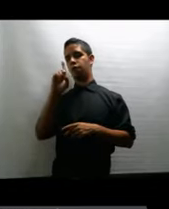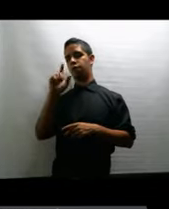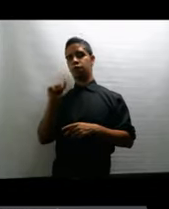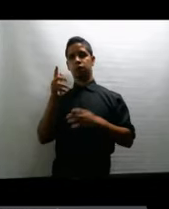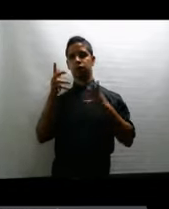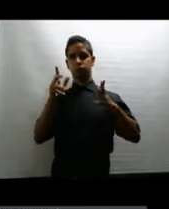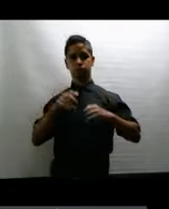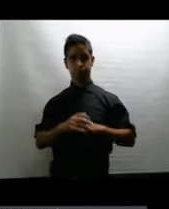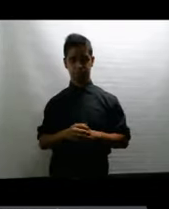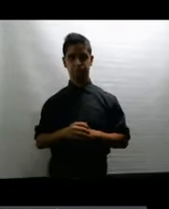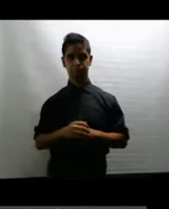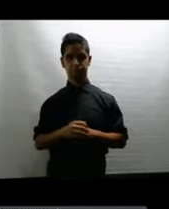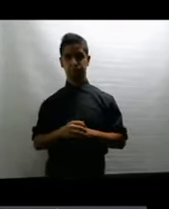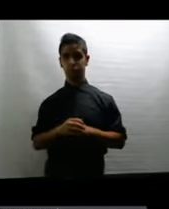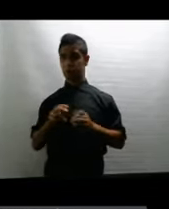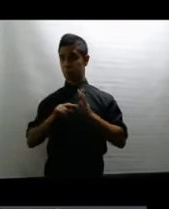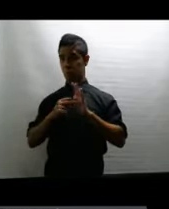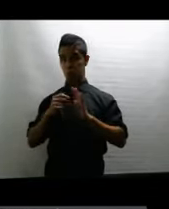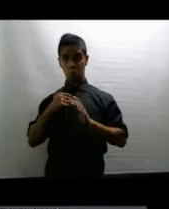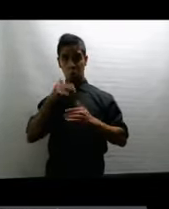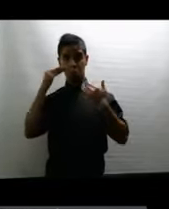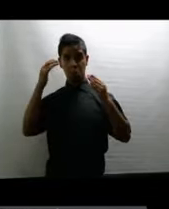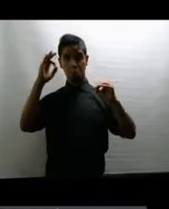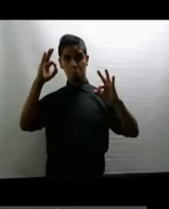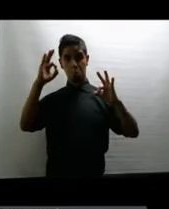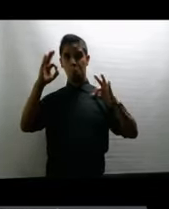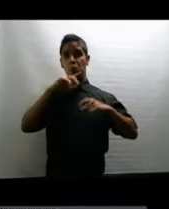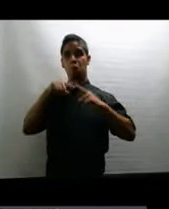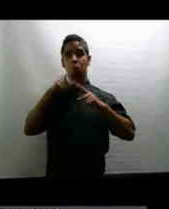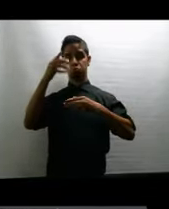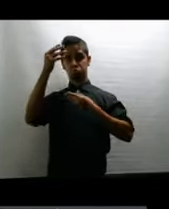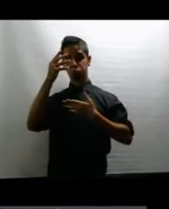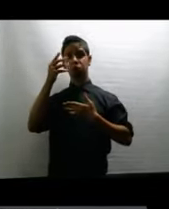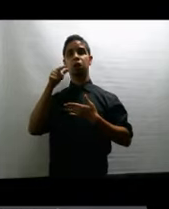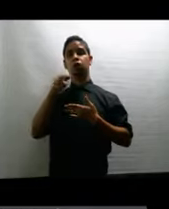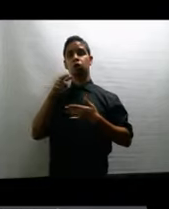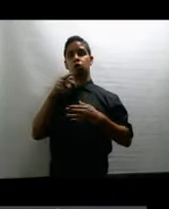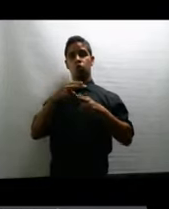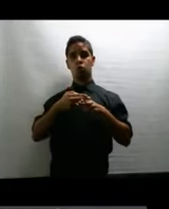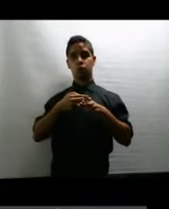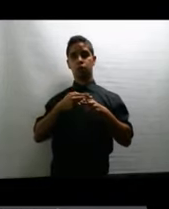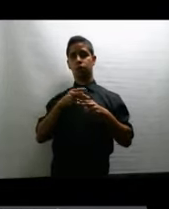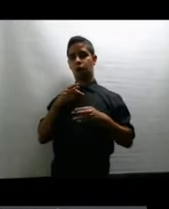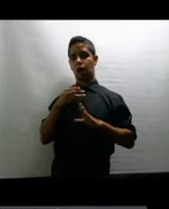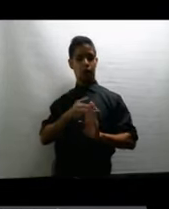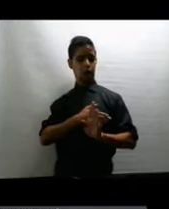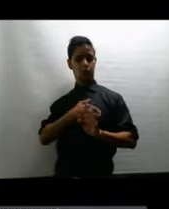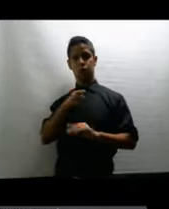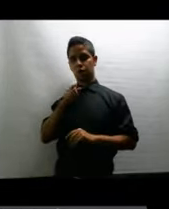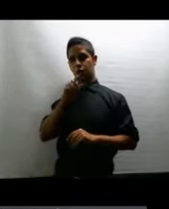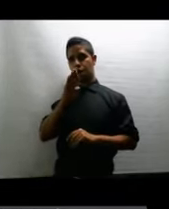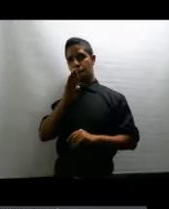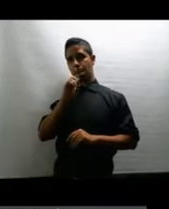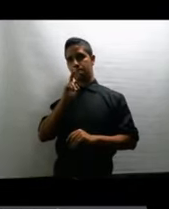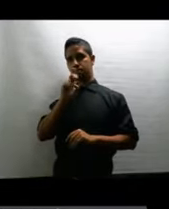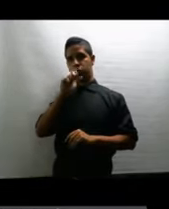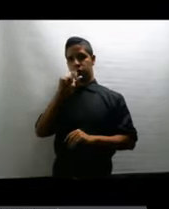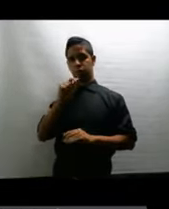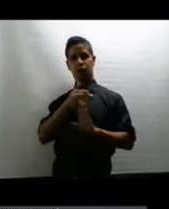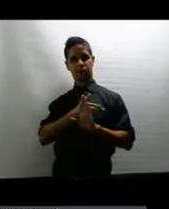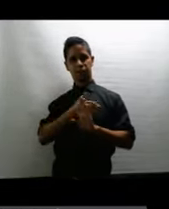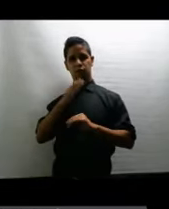O sea, que eso también fue un descubrimiento para mí cuando me di cuenta que es que eso literalmente era la bóveda de un banco. Pues dije, o sea que esta bóveda tenía